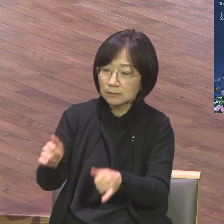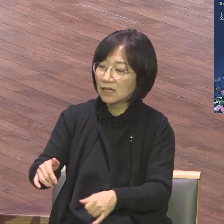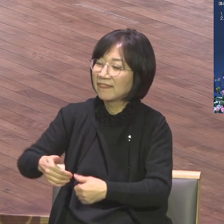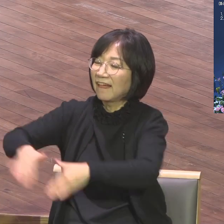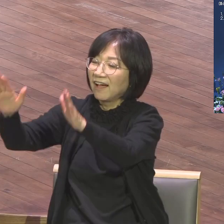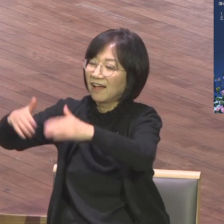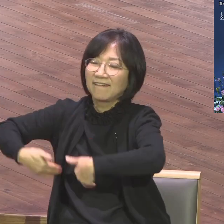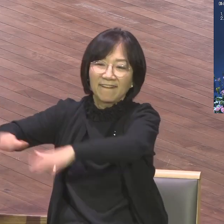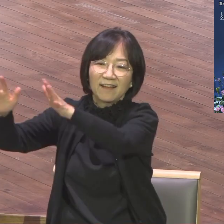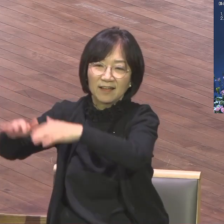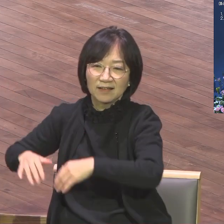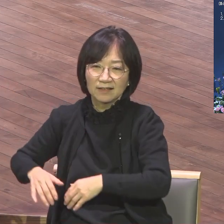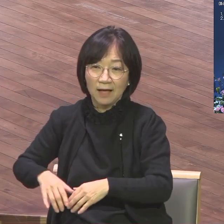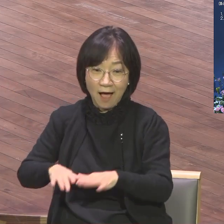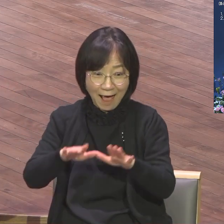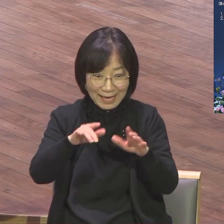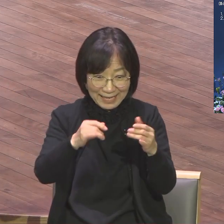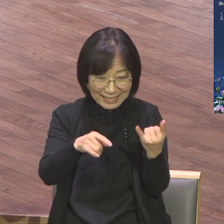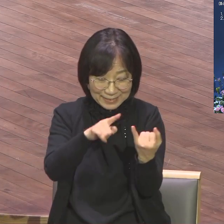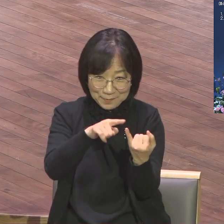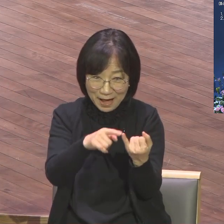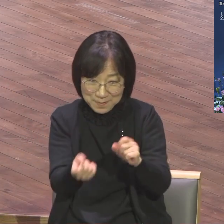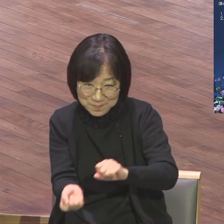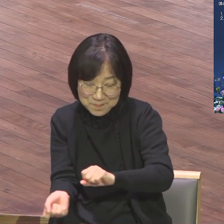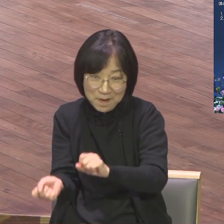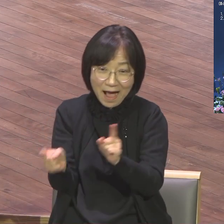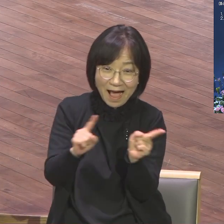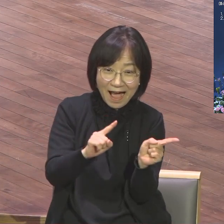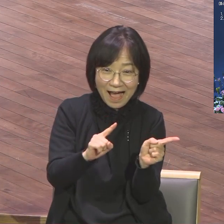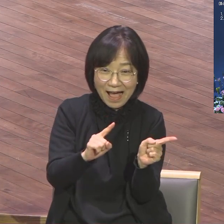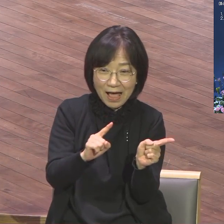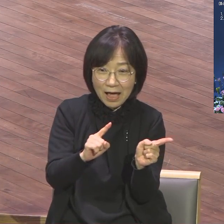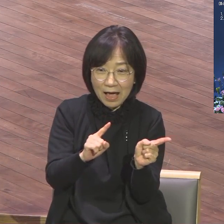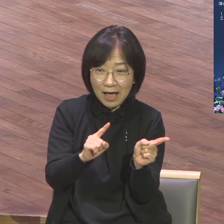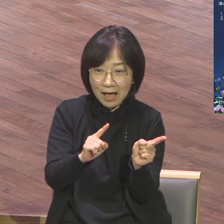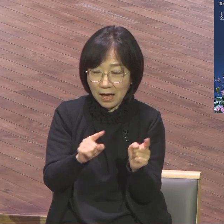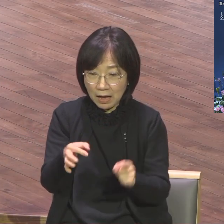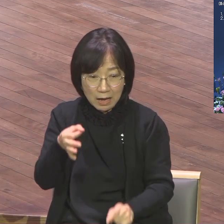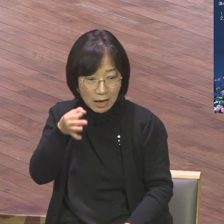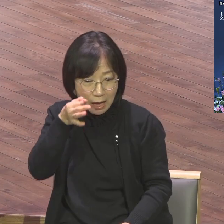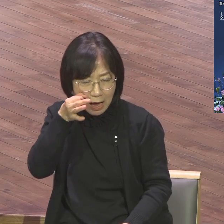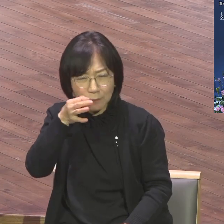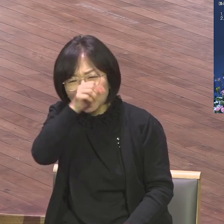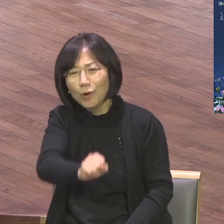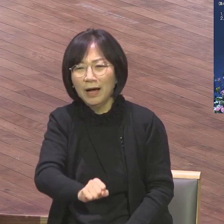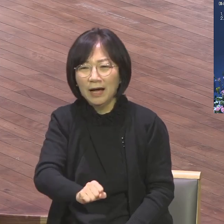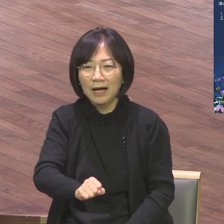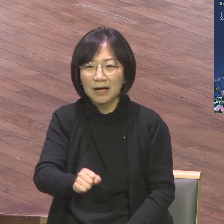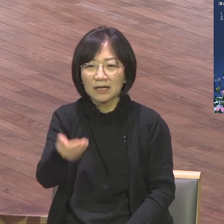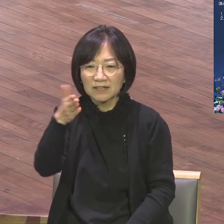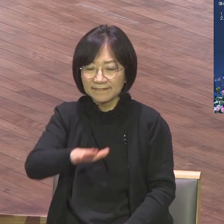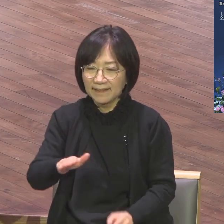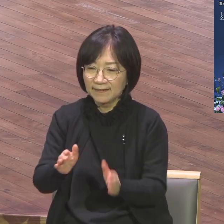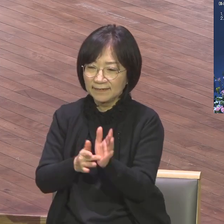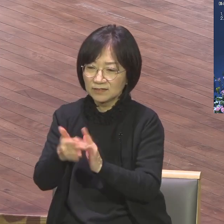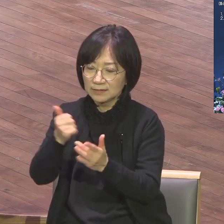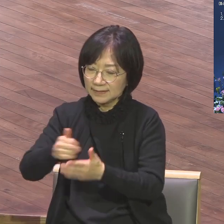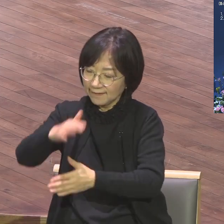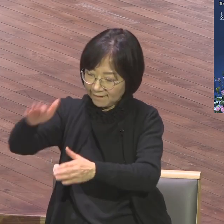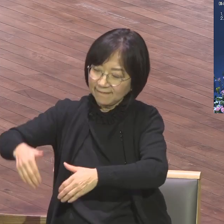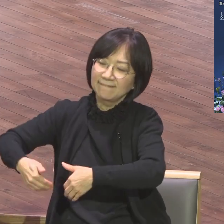기적을 직접 볼 수 있었는데 예수님이 달리다곰 하면서 죽은 아이를 살리는 걸 직접 볼 수